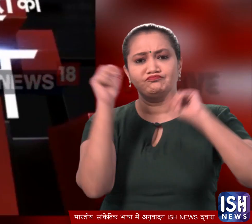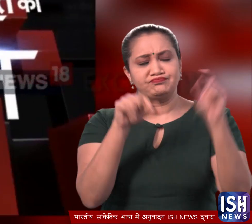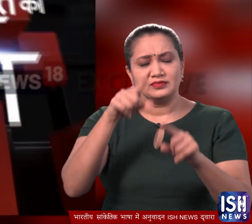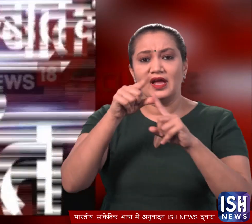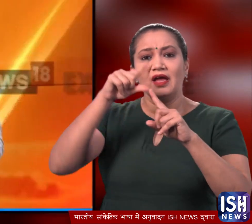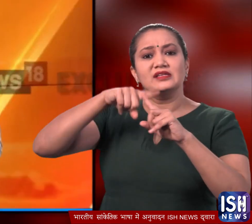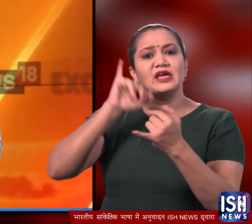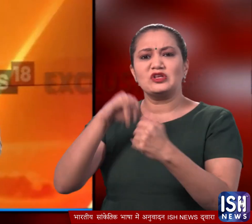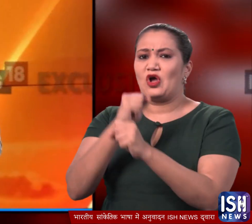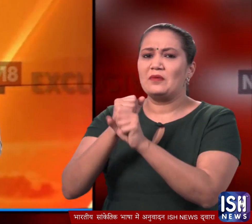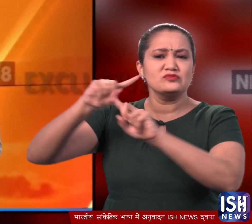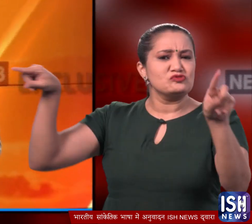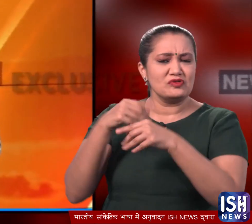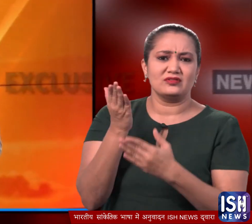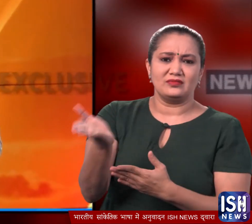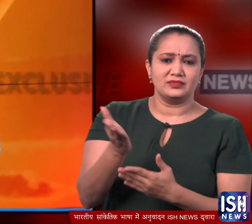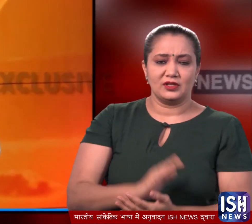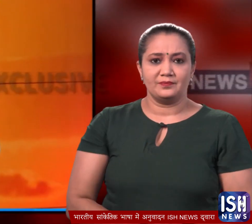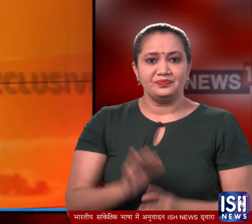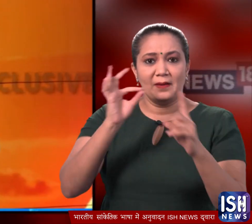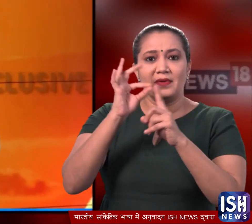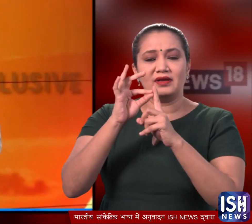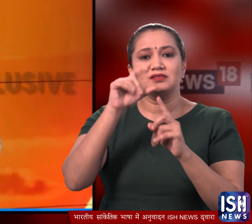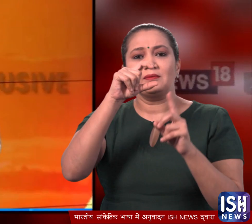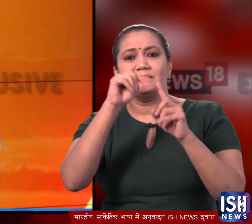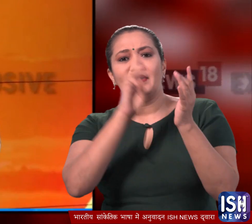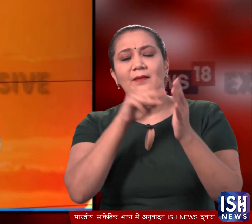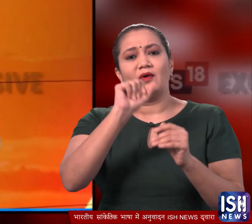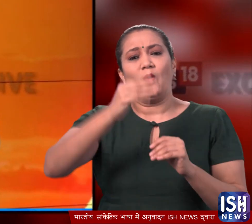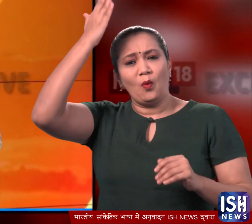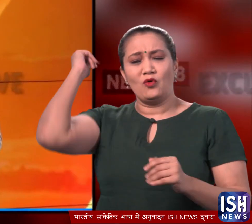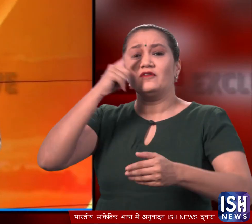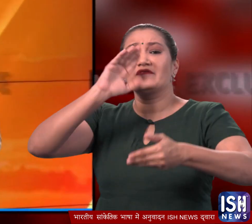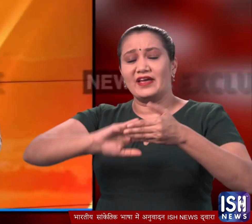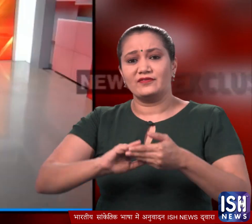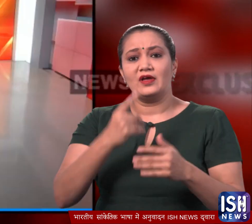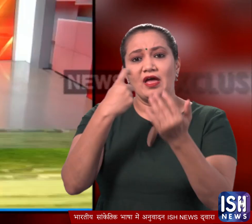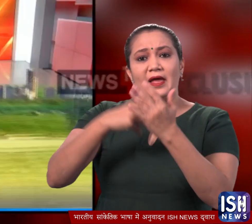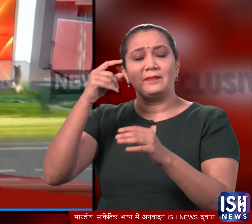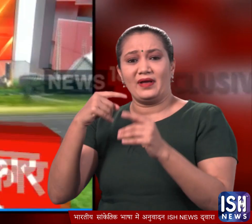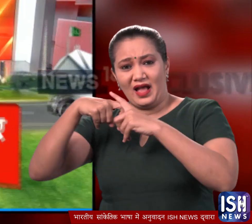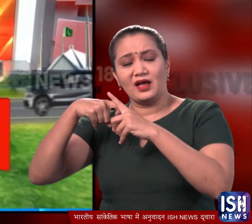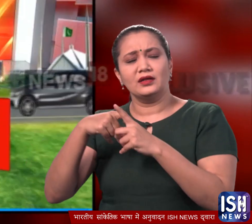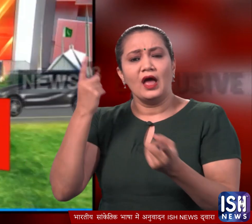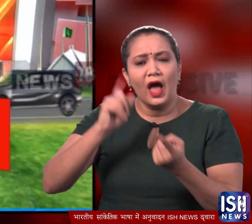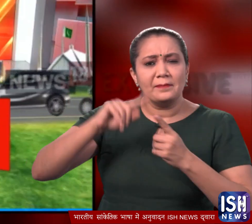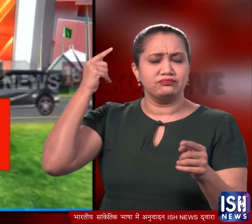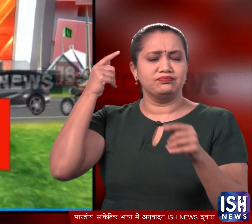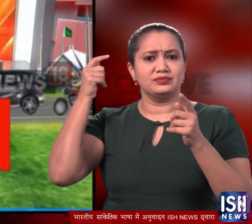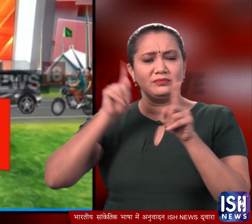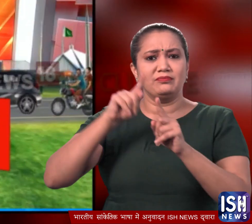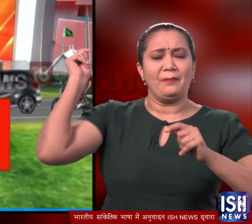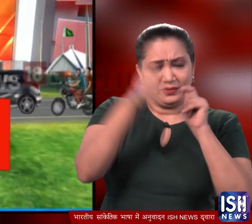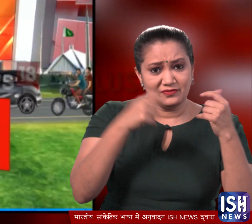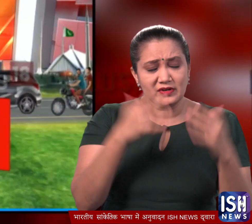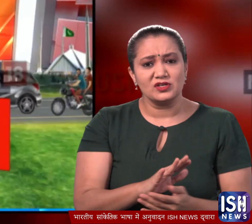दिया। पाकिस्तान के प्रधानमंत्री इमरान खान की पूर्व पत्नी रेहम खान पर हमले की खबर सामने आई। बताया गया कि कुछ बदमाशों ने उनकी गाड़ी